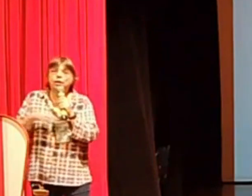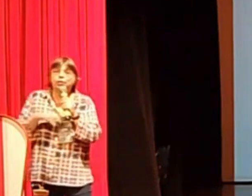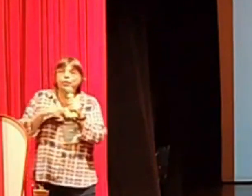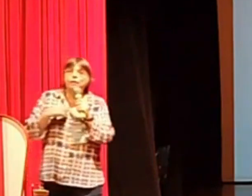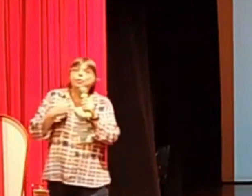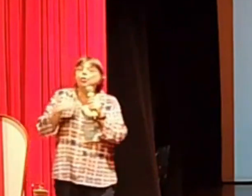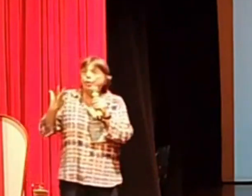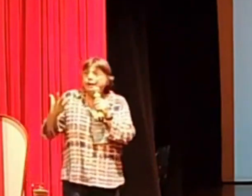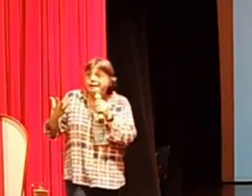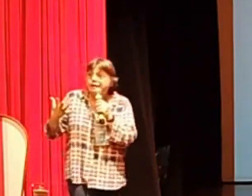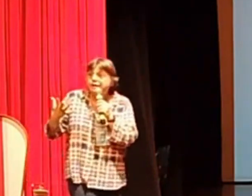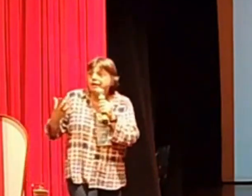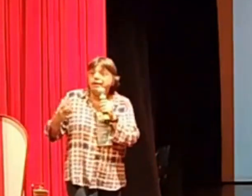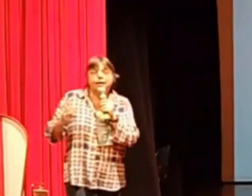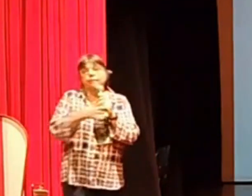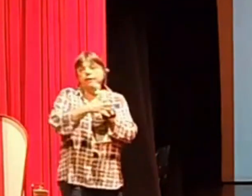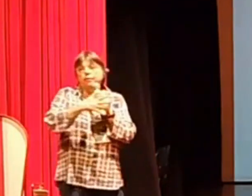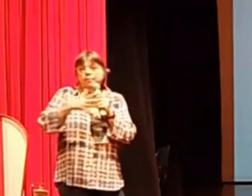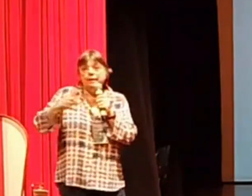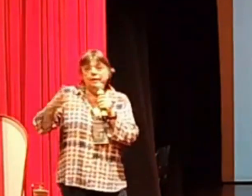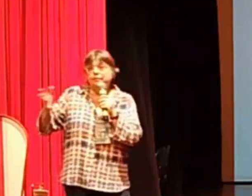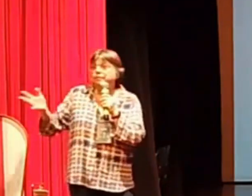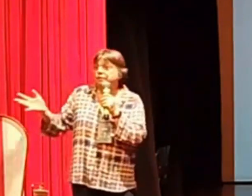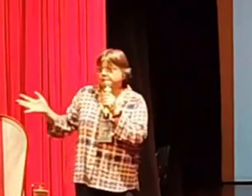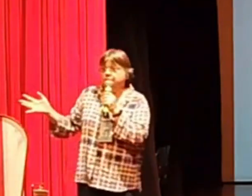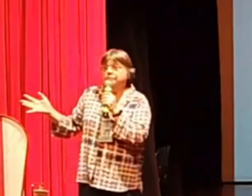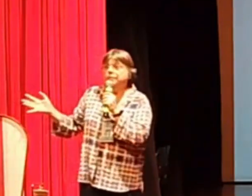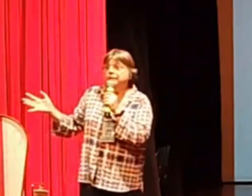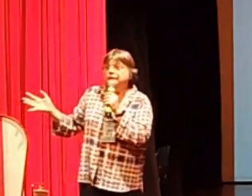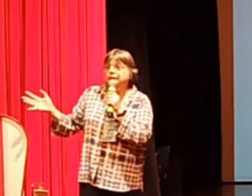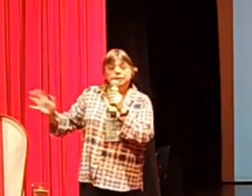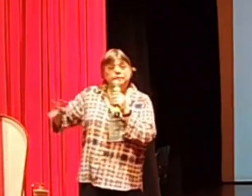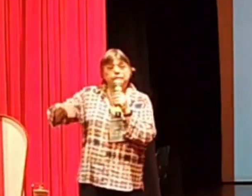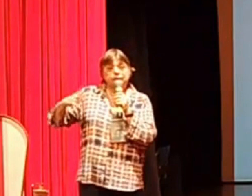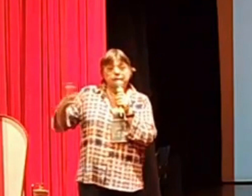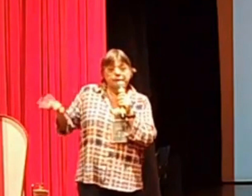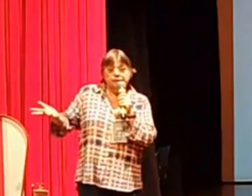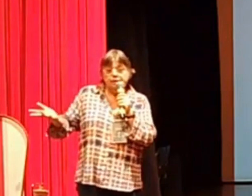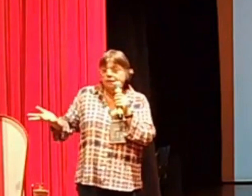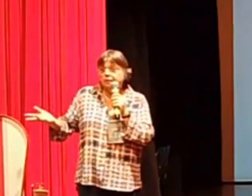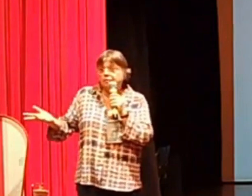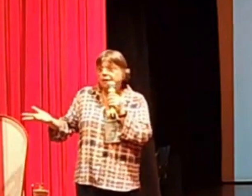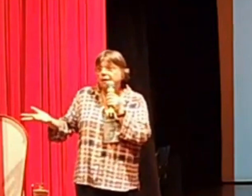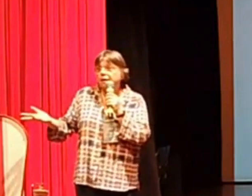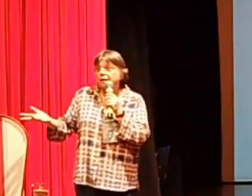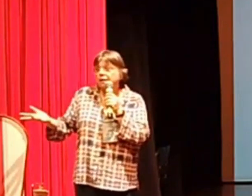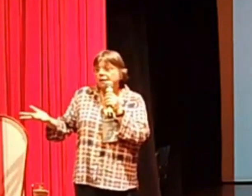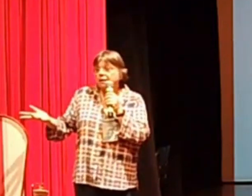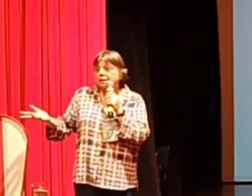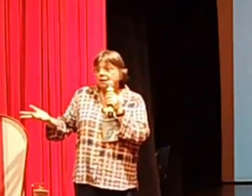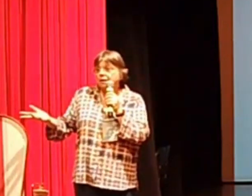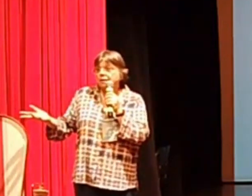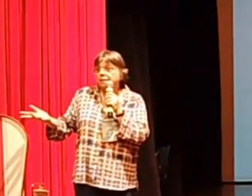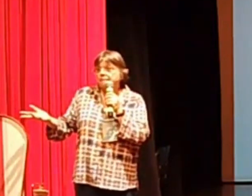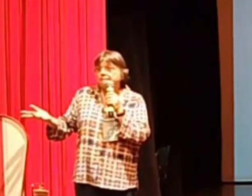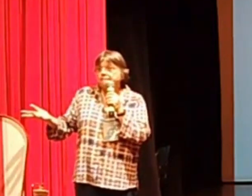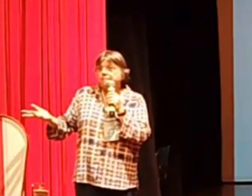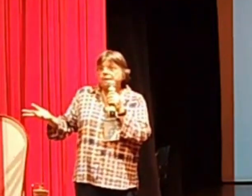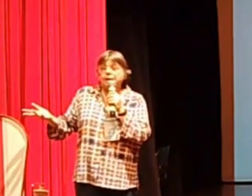doença crônica. Ela vai acompanhar a gente a vida toda. E a gente tem que aprender a lidar com ela,